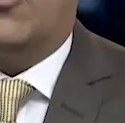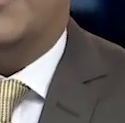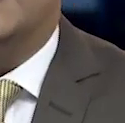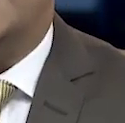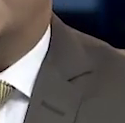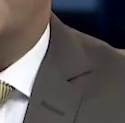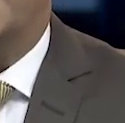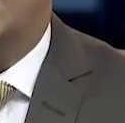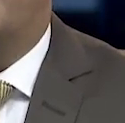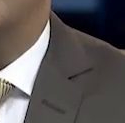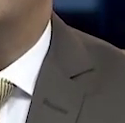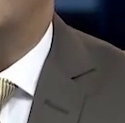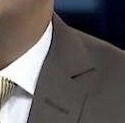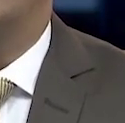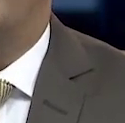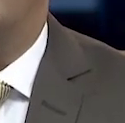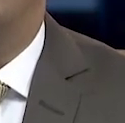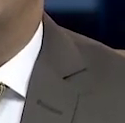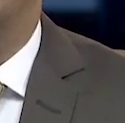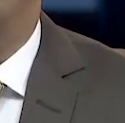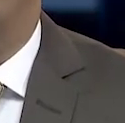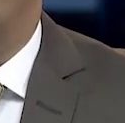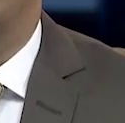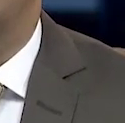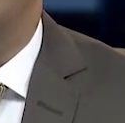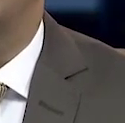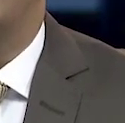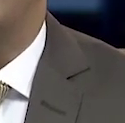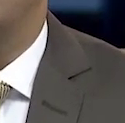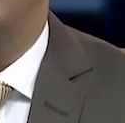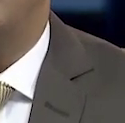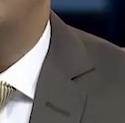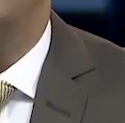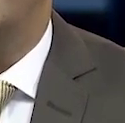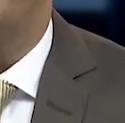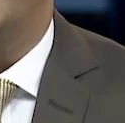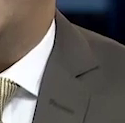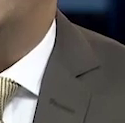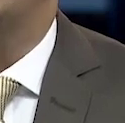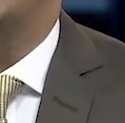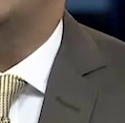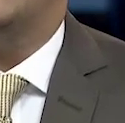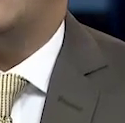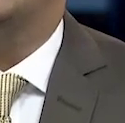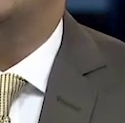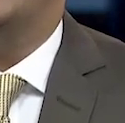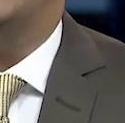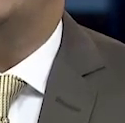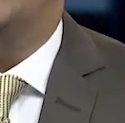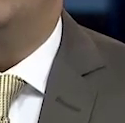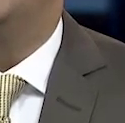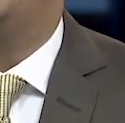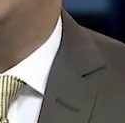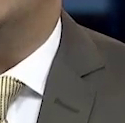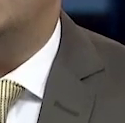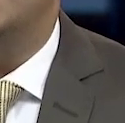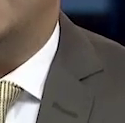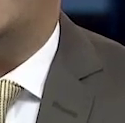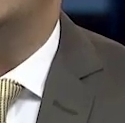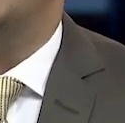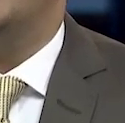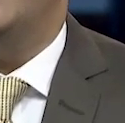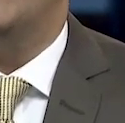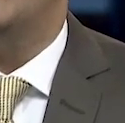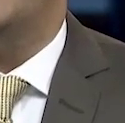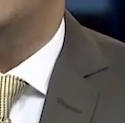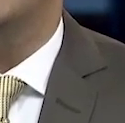O governador Romeu Zema e o presidente do Banco de Desenvolvimento de Minas Gerais, o BDMG, anunciaram um crédito de mais de